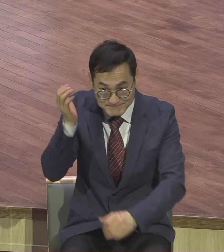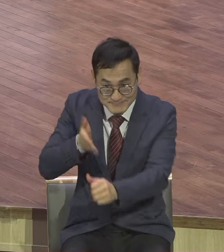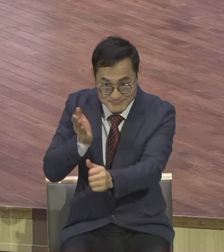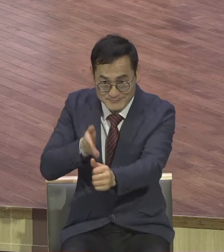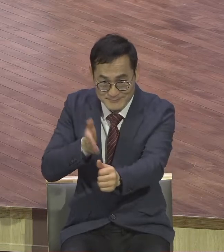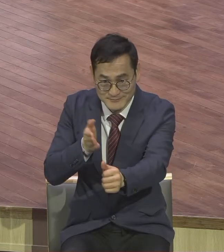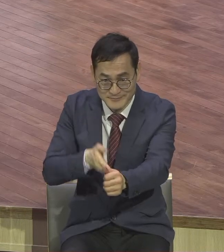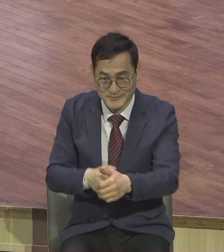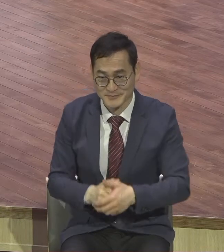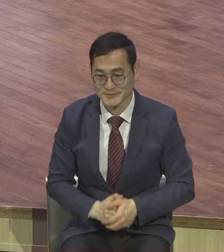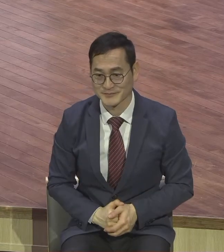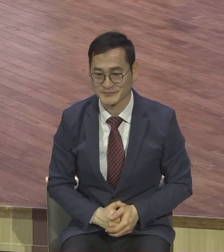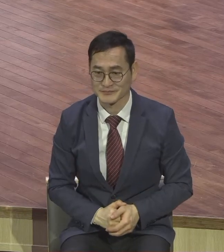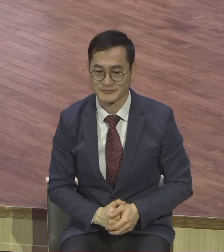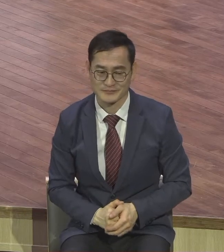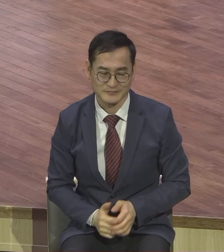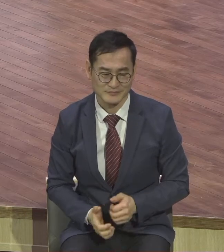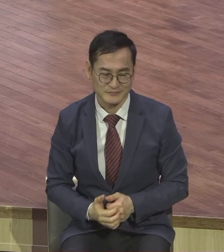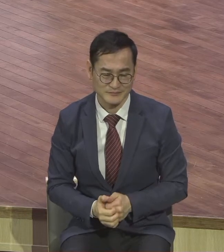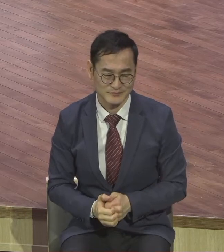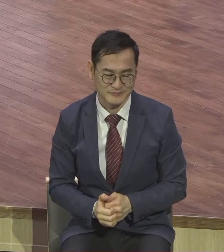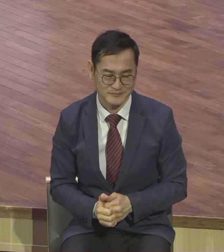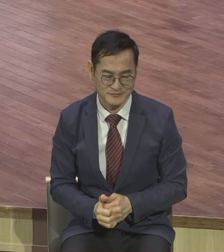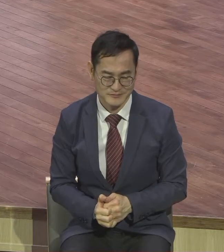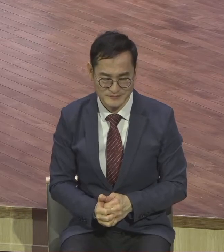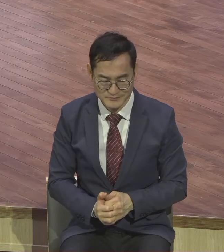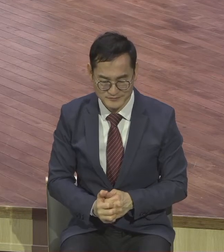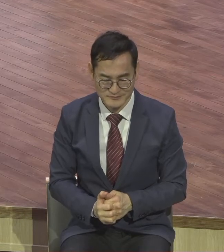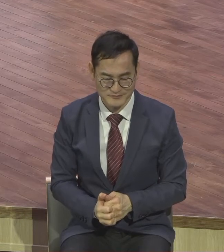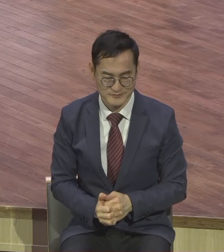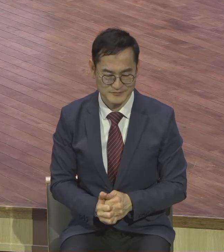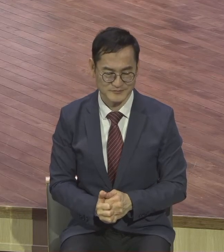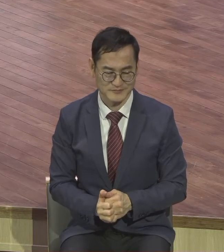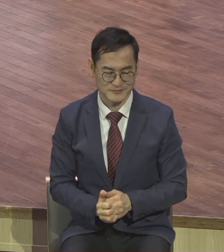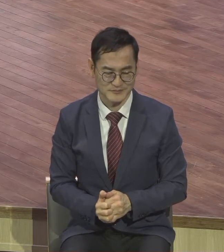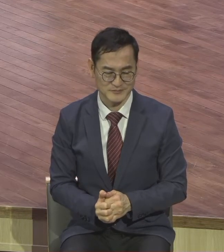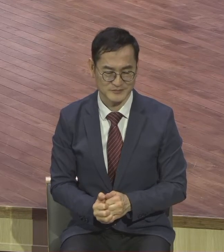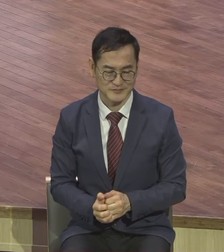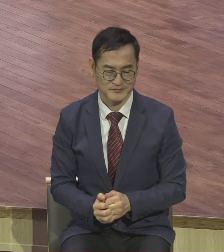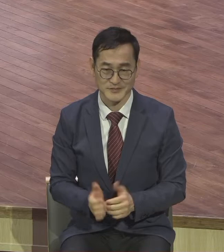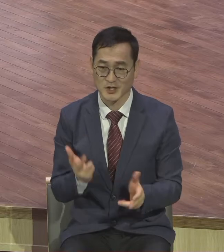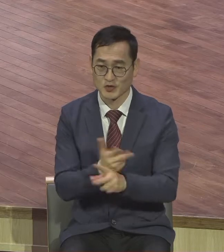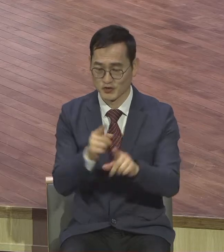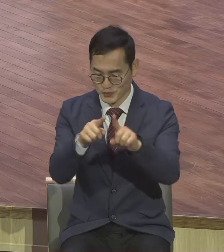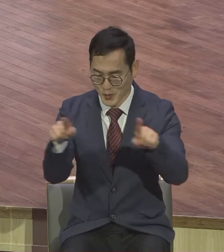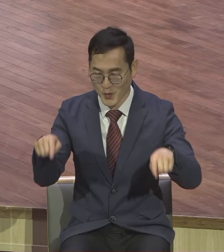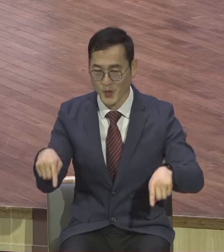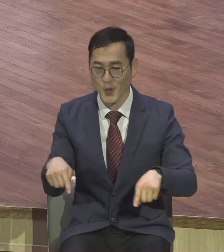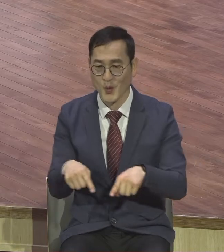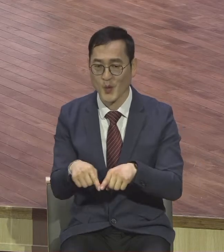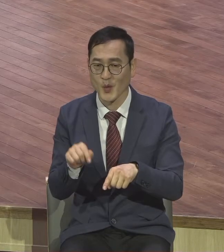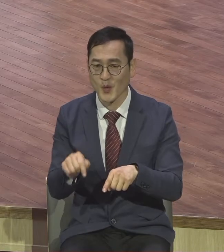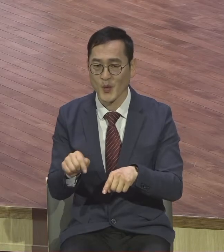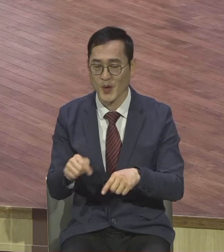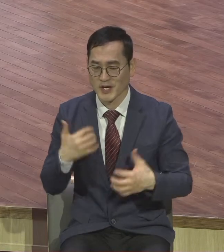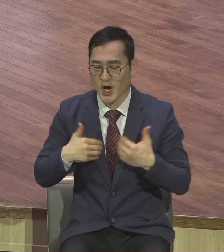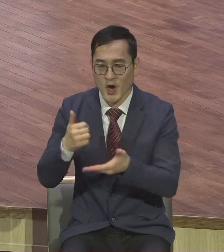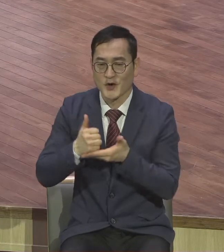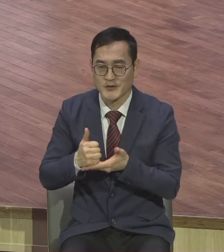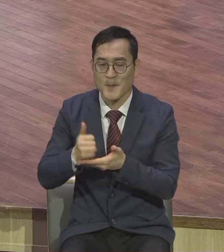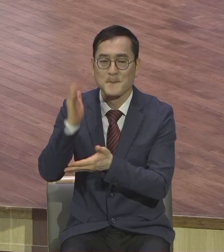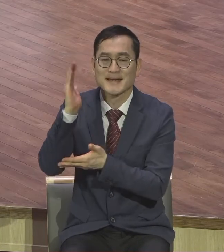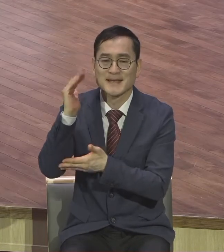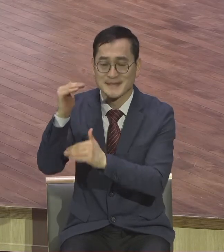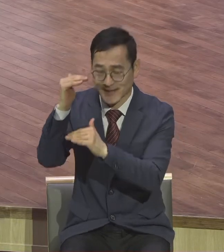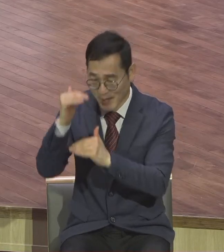된다고 나와야 돼 요즘 주부에는 주부 줄여가지고 안 나오는 모양인데 청년회는 매주 나오고 있더라고 청년회 주부